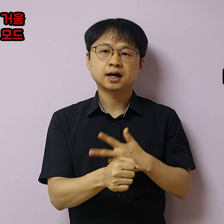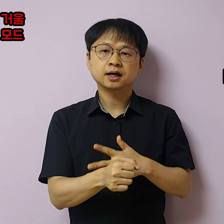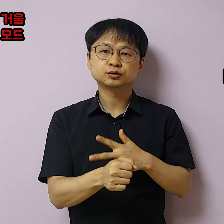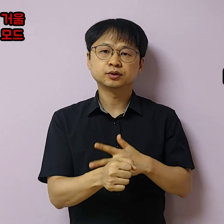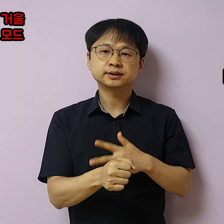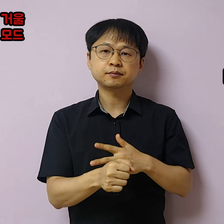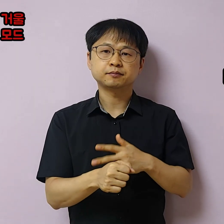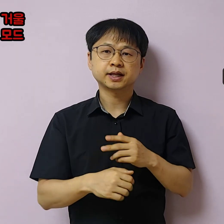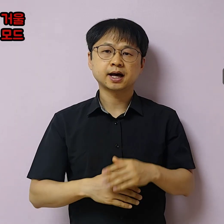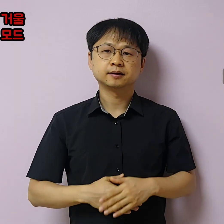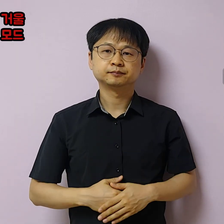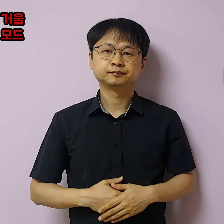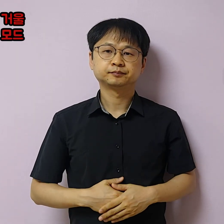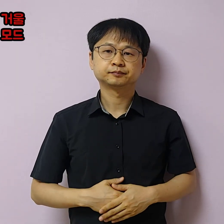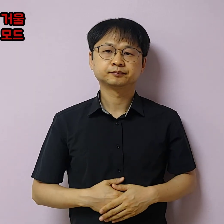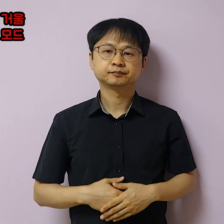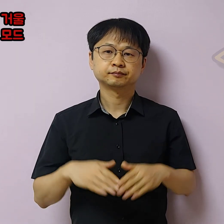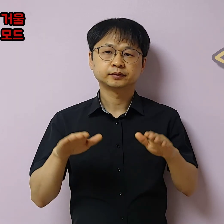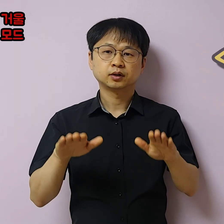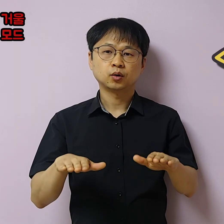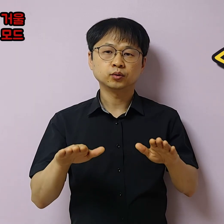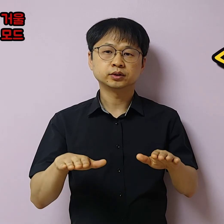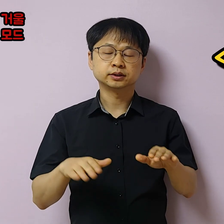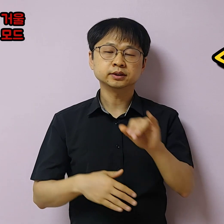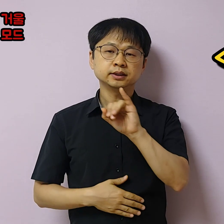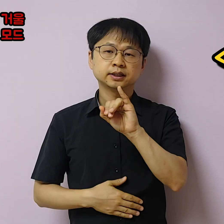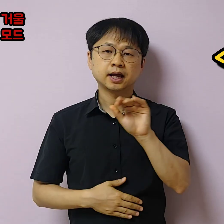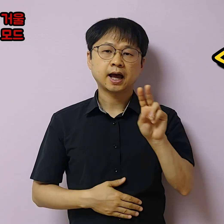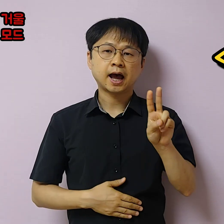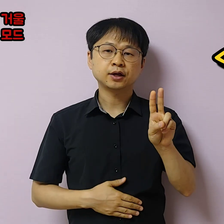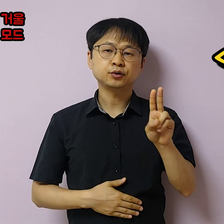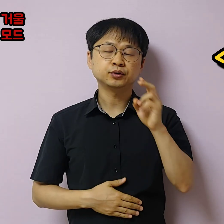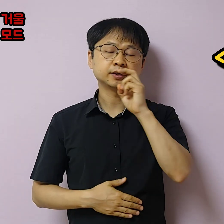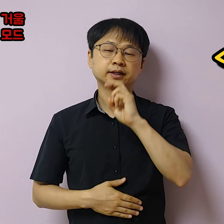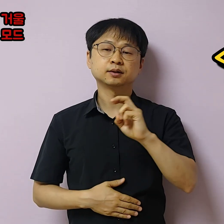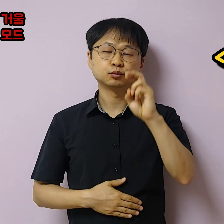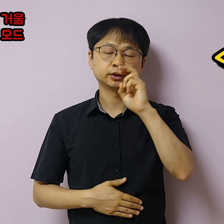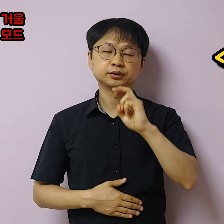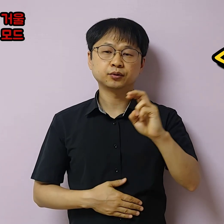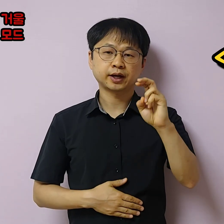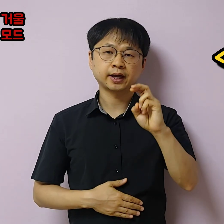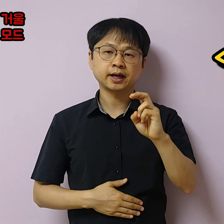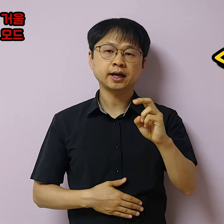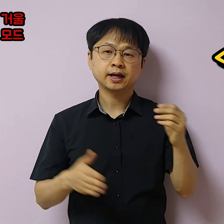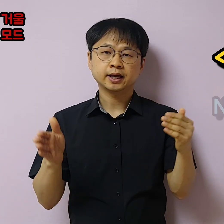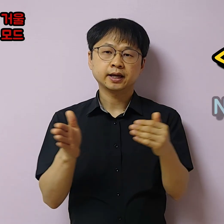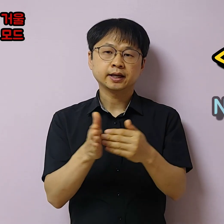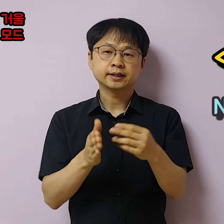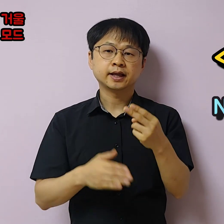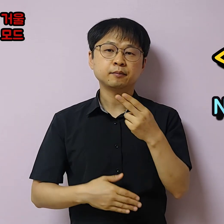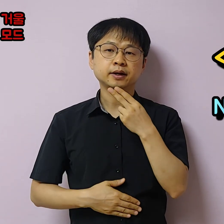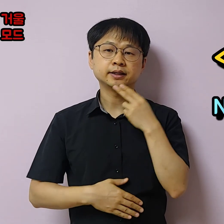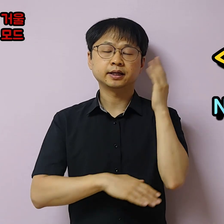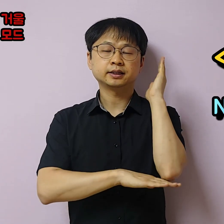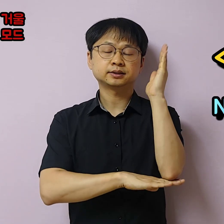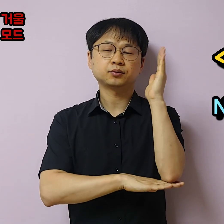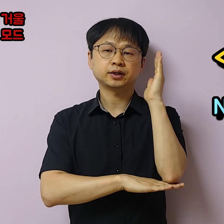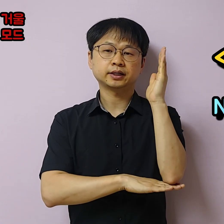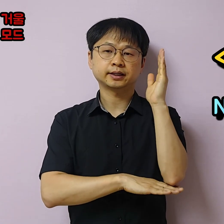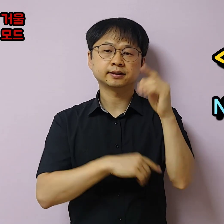안녕하십니까, 준원쌤입니다. 오늘은 아이유님께서 부르신 노래 네버엔딩 스토리에